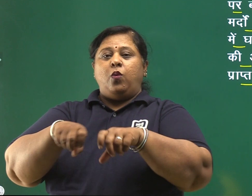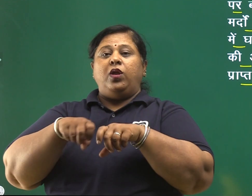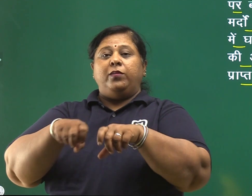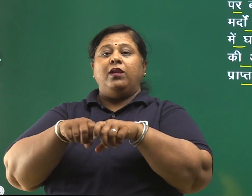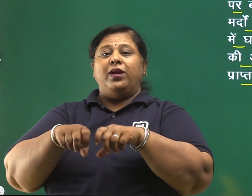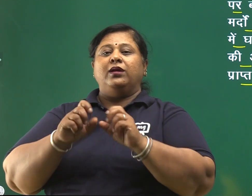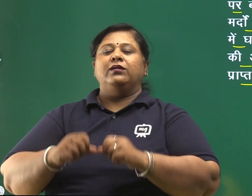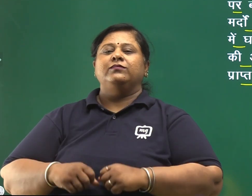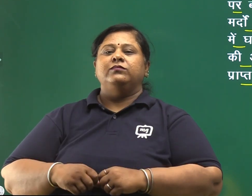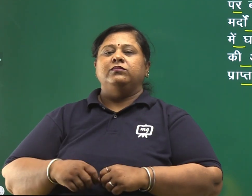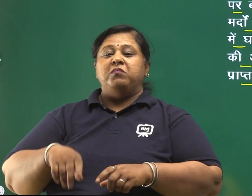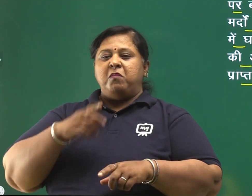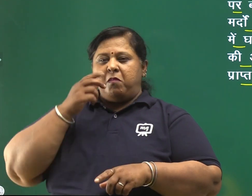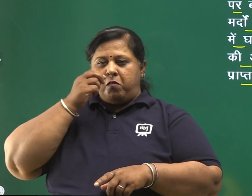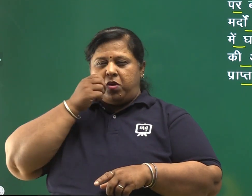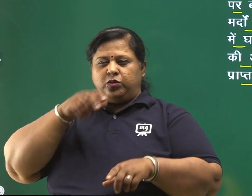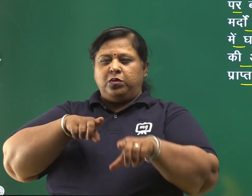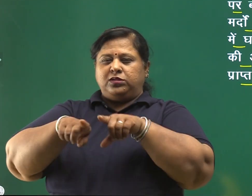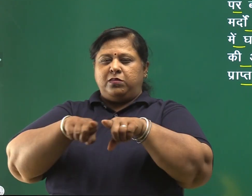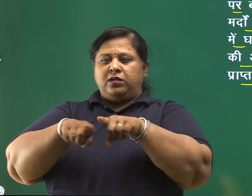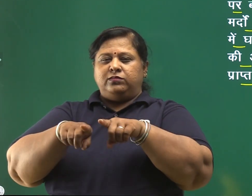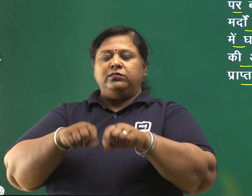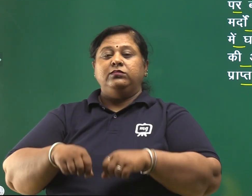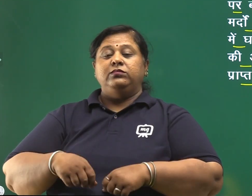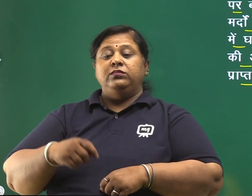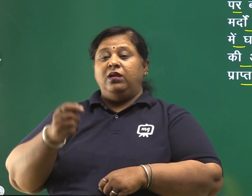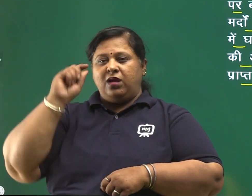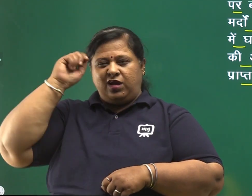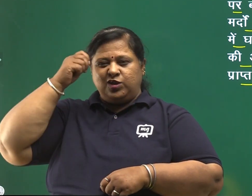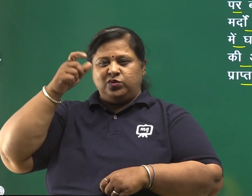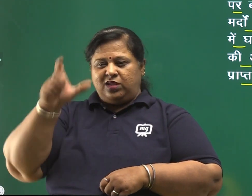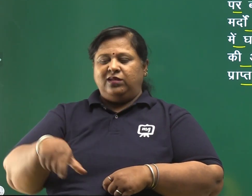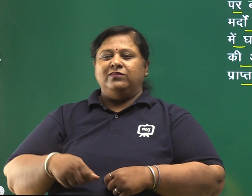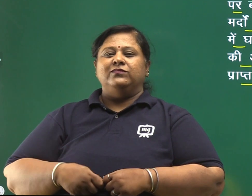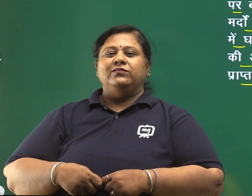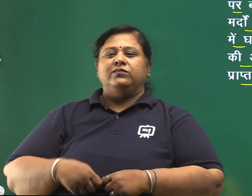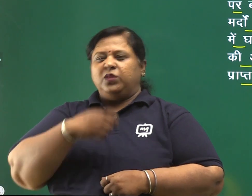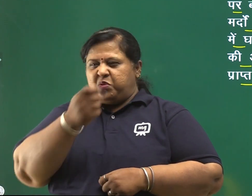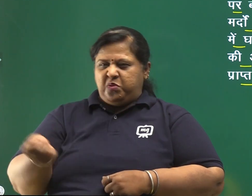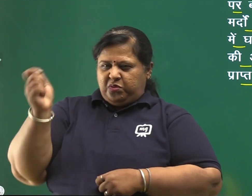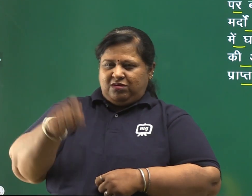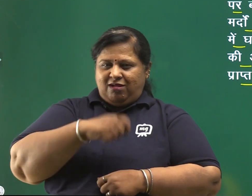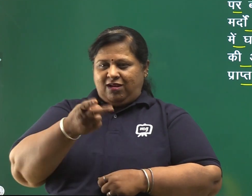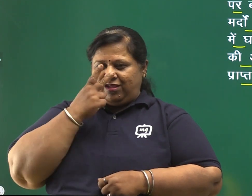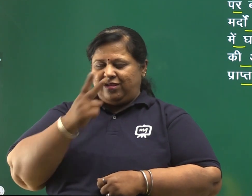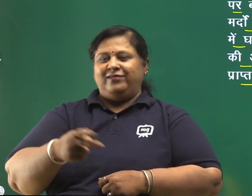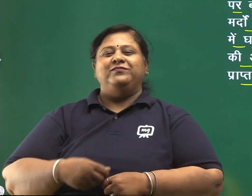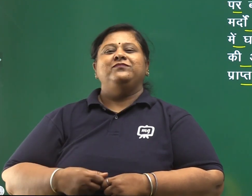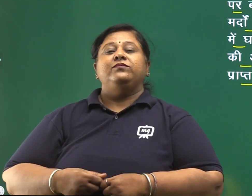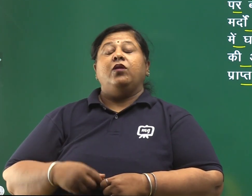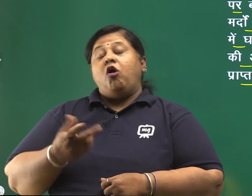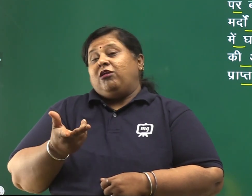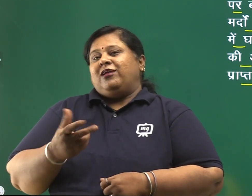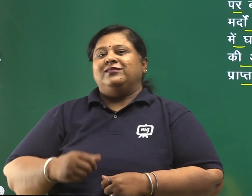बैठकर मर्दों के समान अंग्रेजों से युद्ध कर रही है और